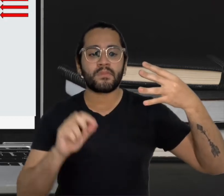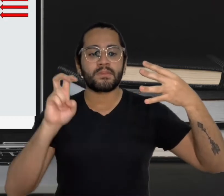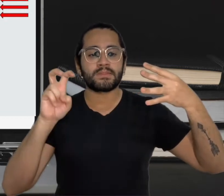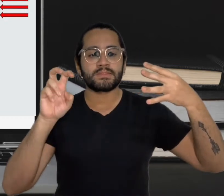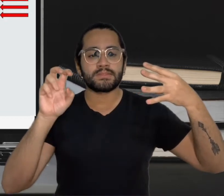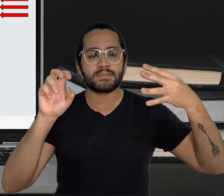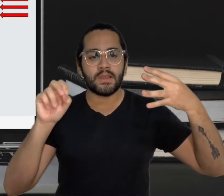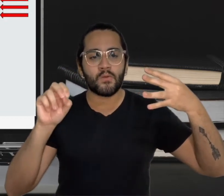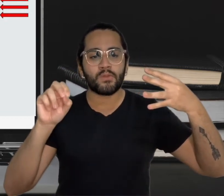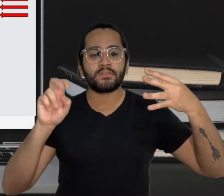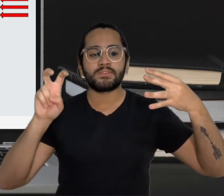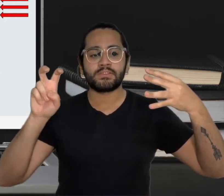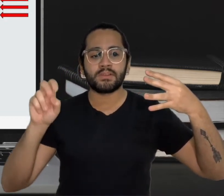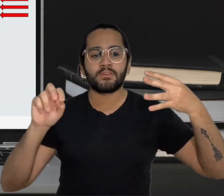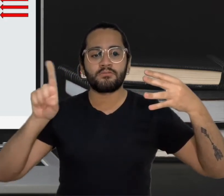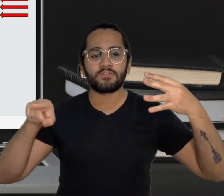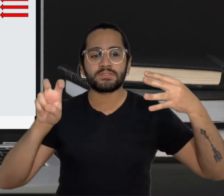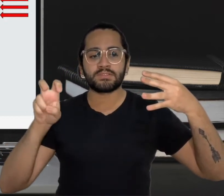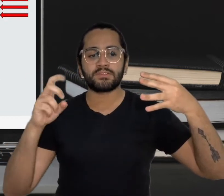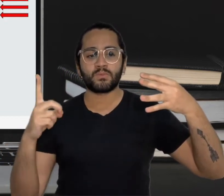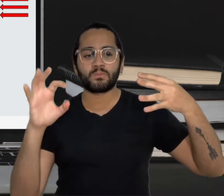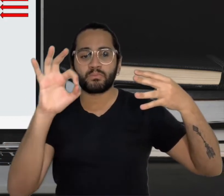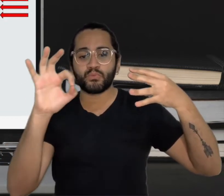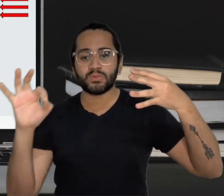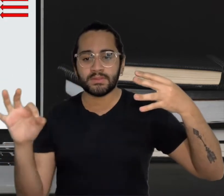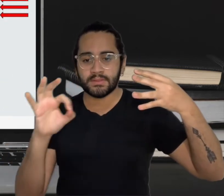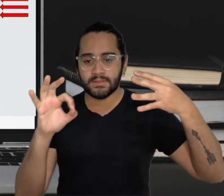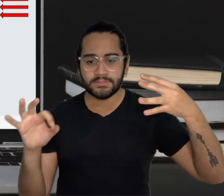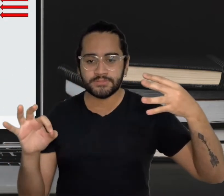lugar, com um equivalente a 50 respondentes, ou